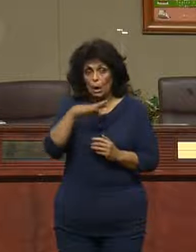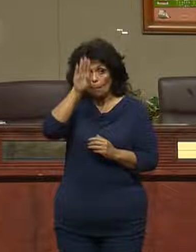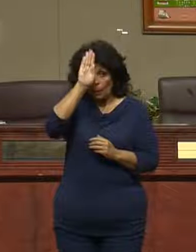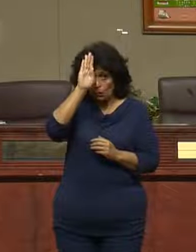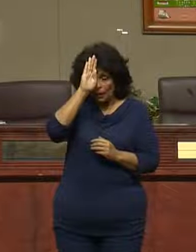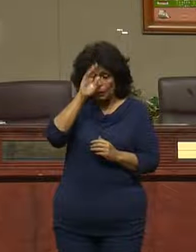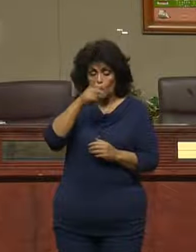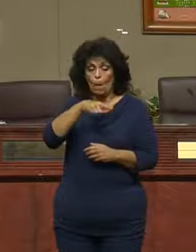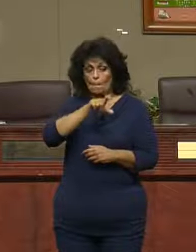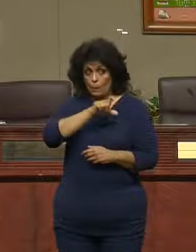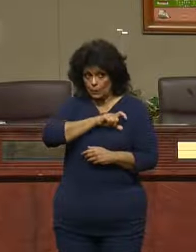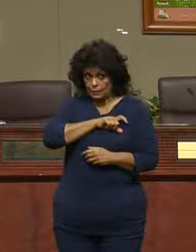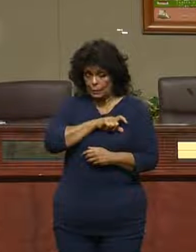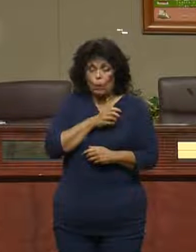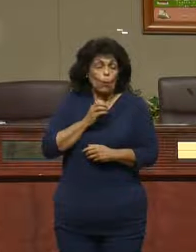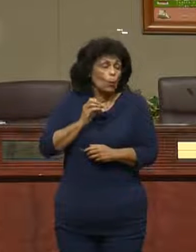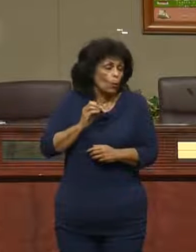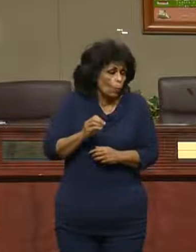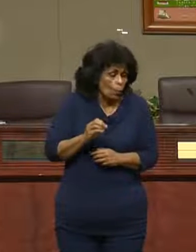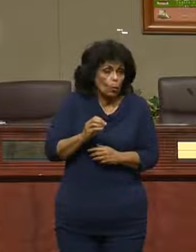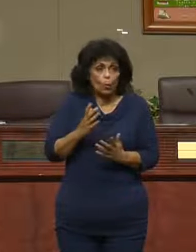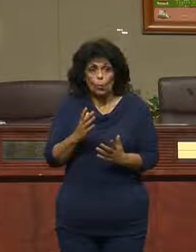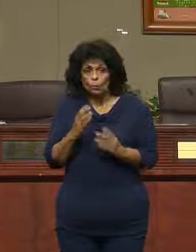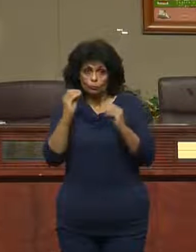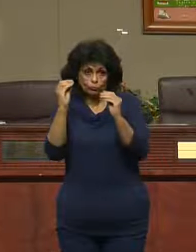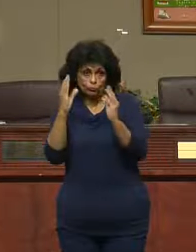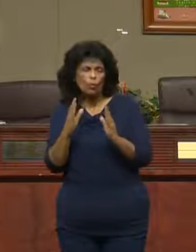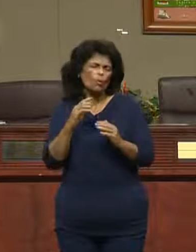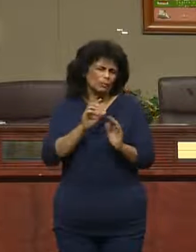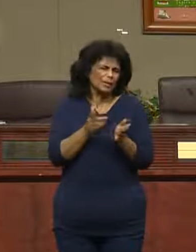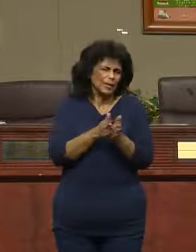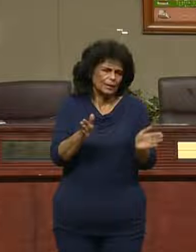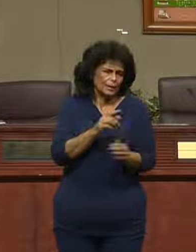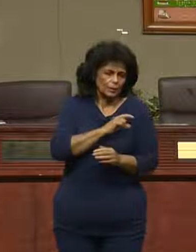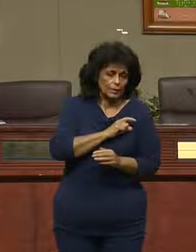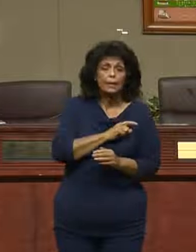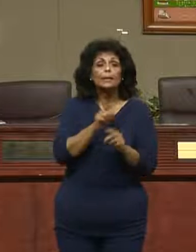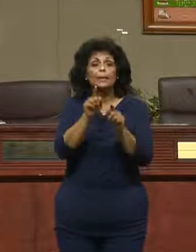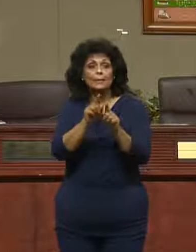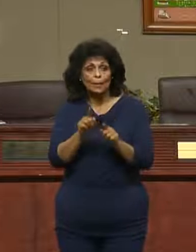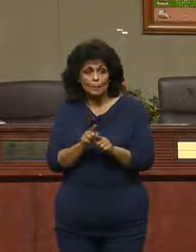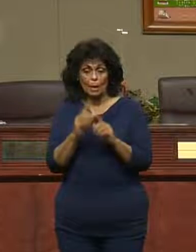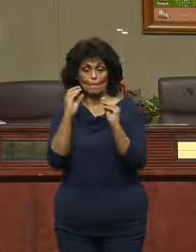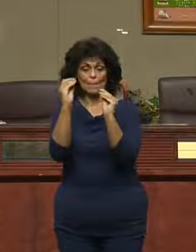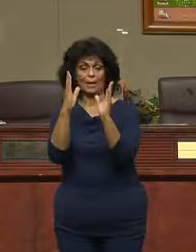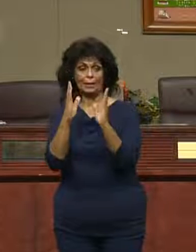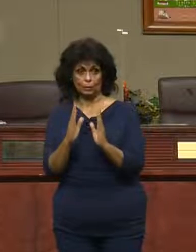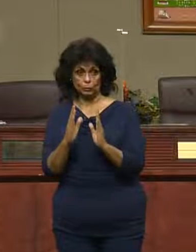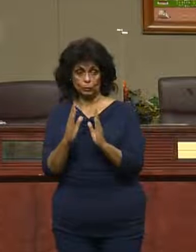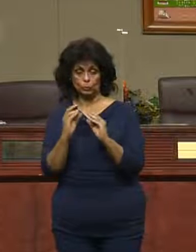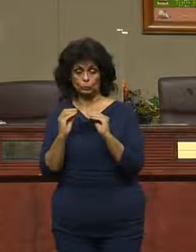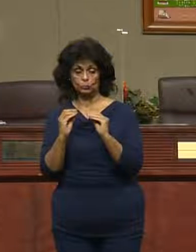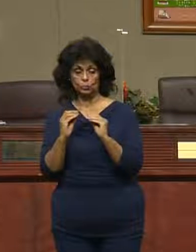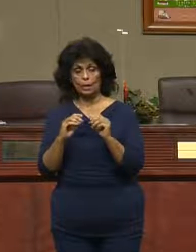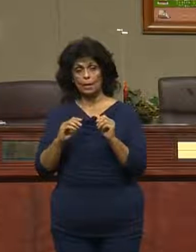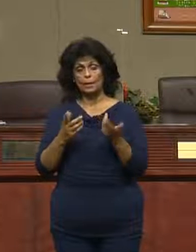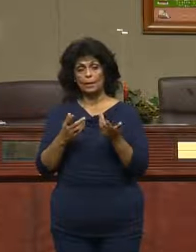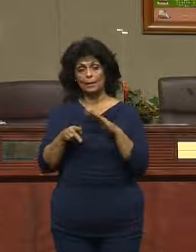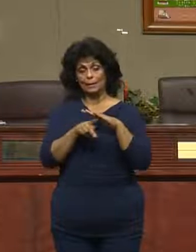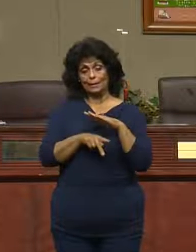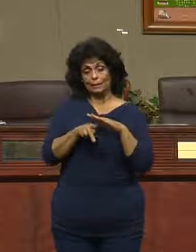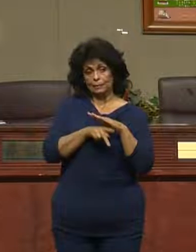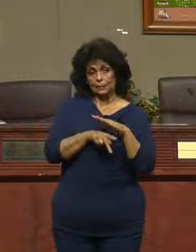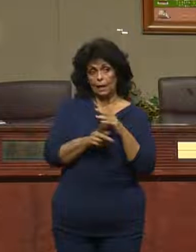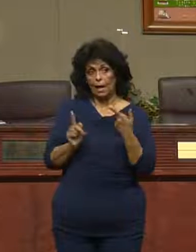o en las fuerzas policiales en general y también a los maestros de